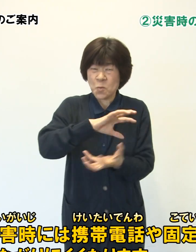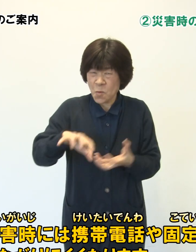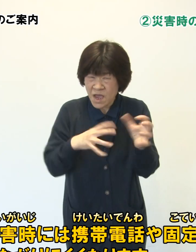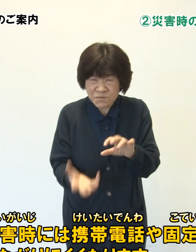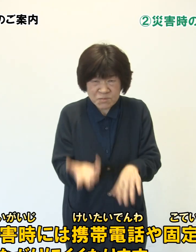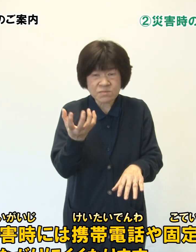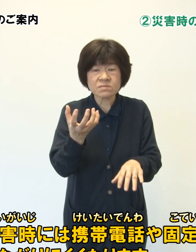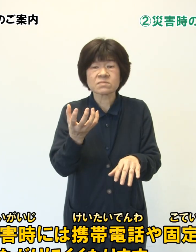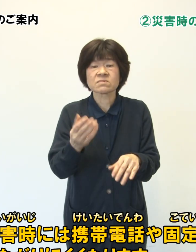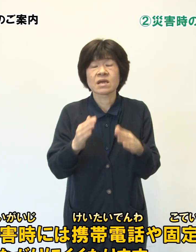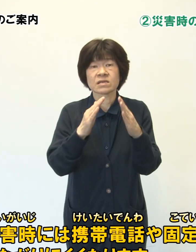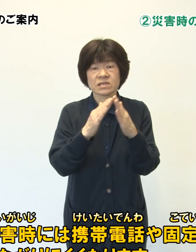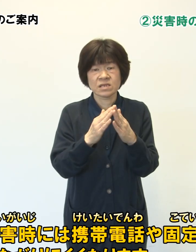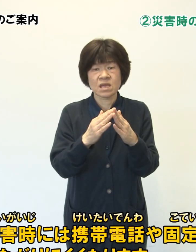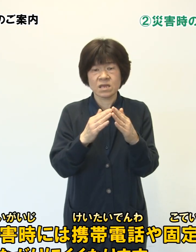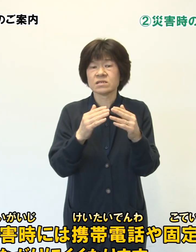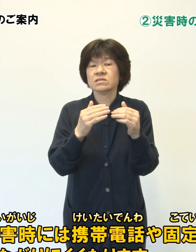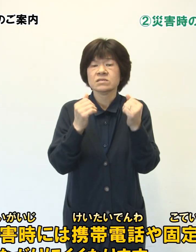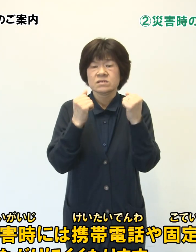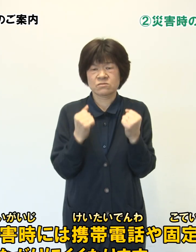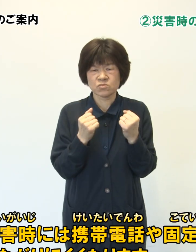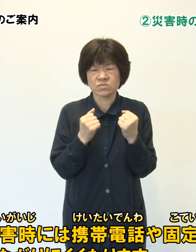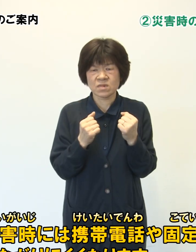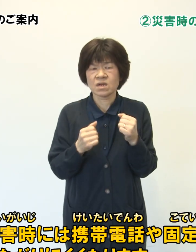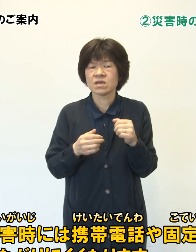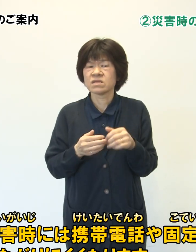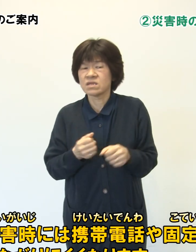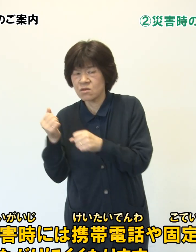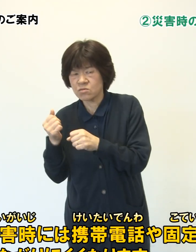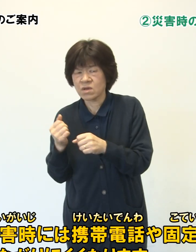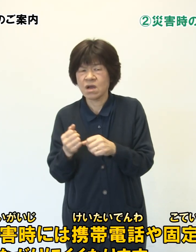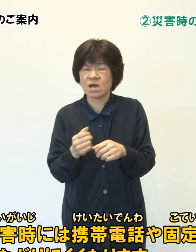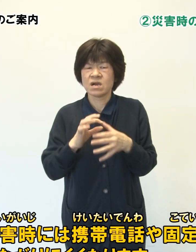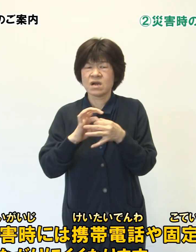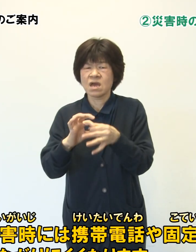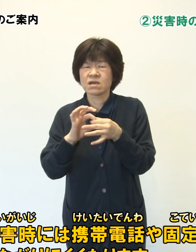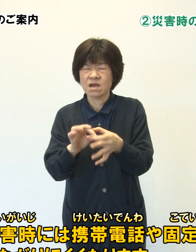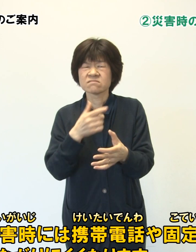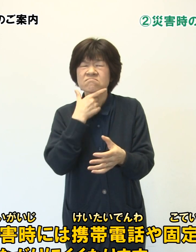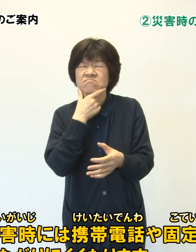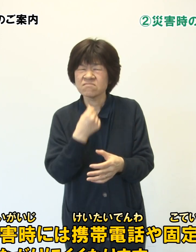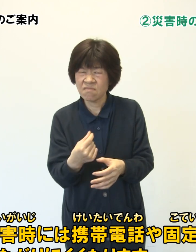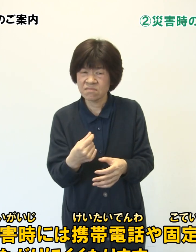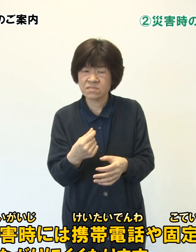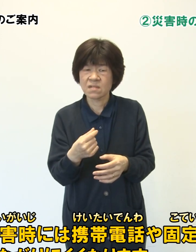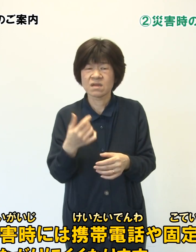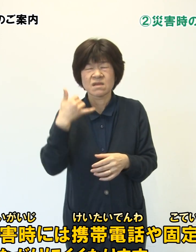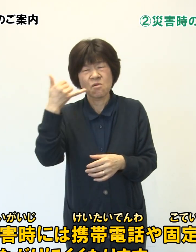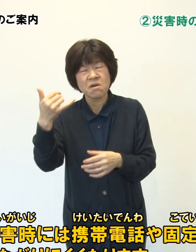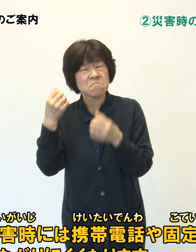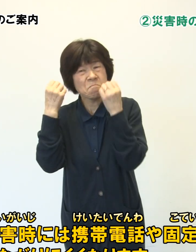大規模災害時には携帯電話や固定電話からの電話がつながりにくくなります。